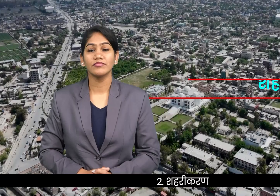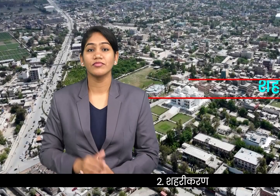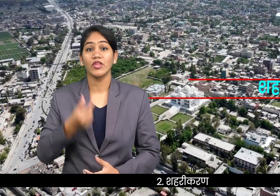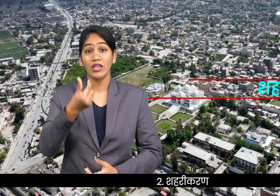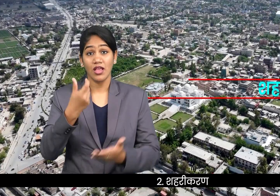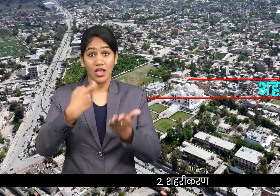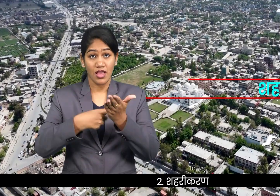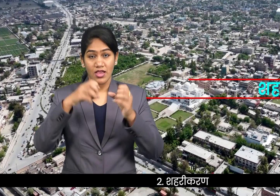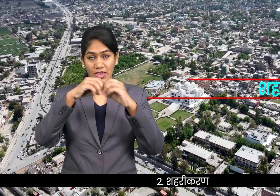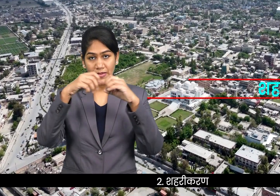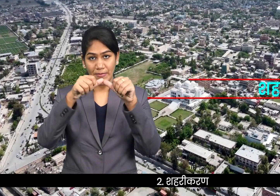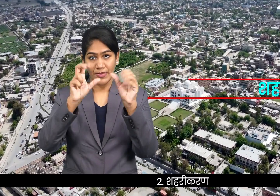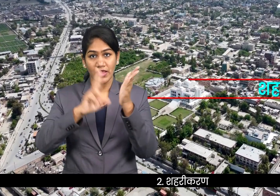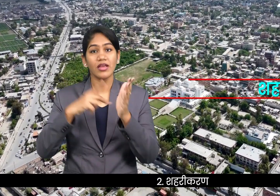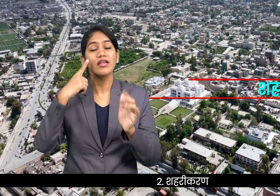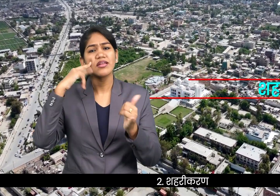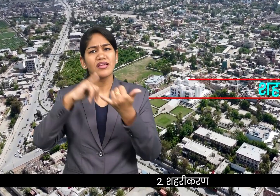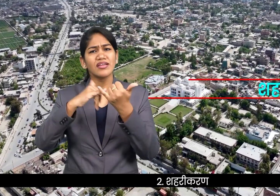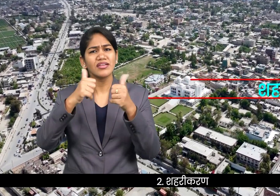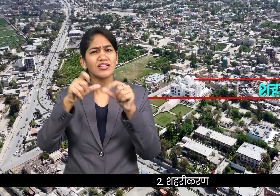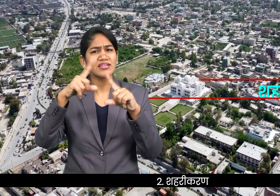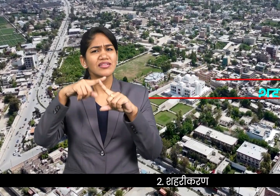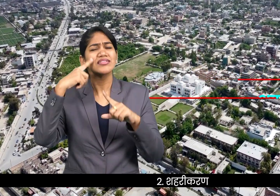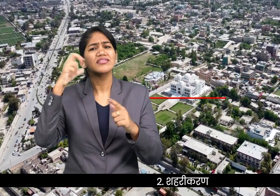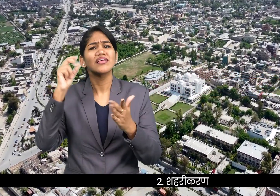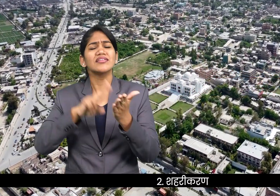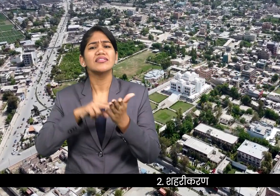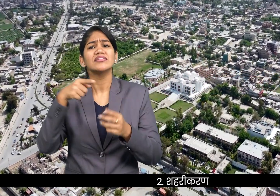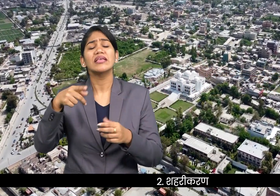2. शहरीकरण